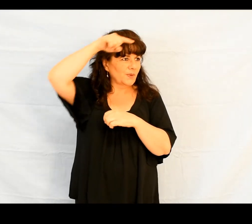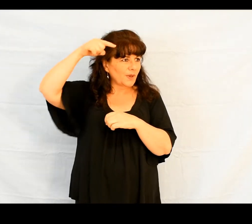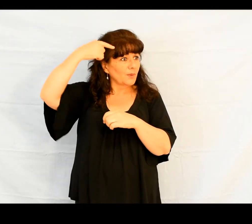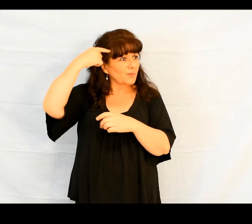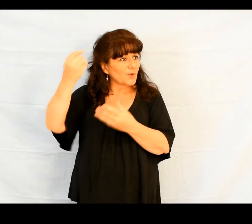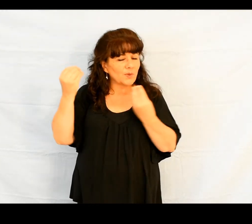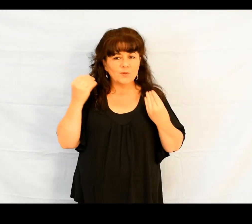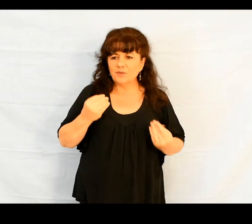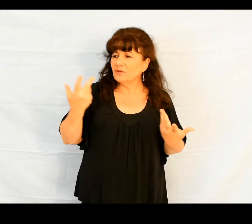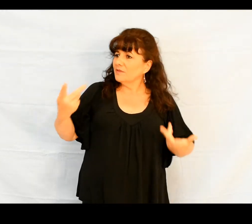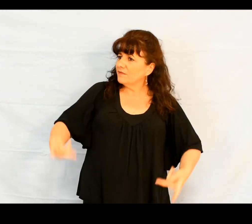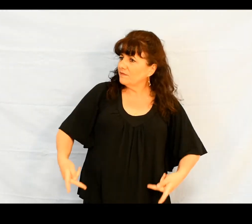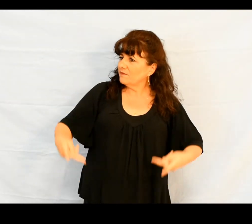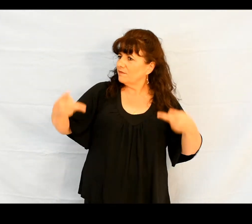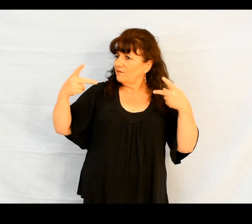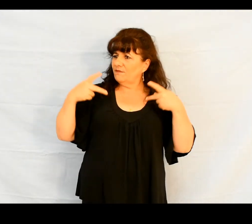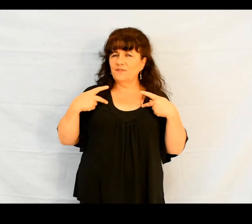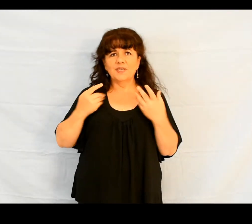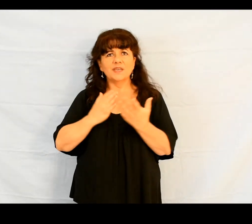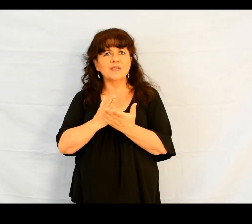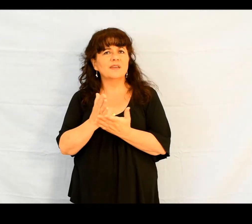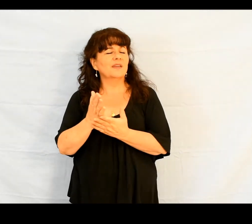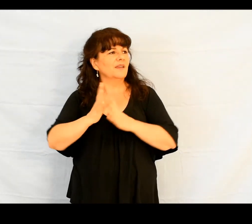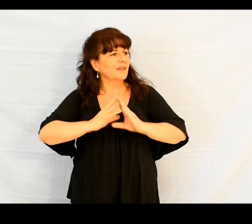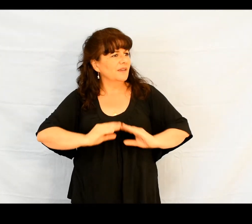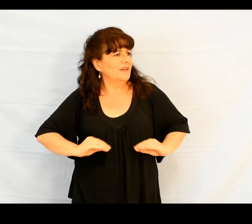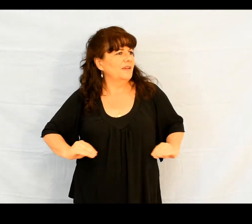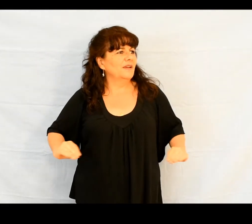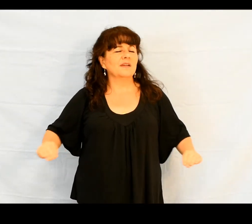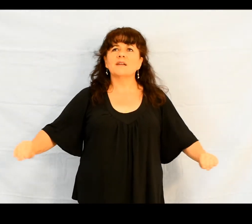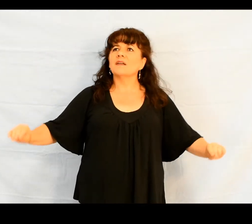et le calme, en toute piété et dignité.